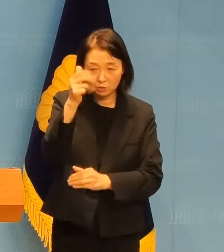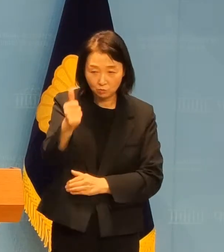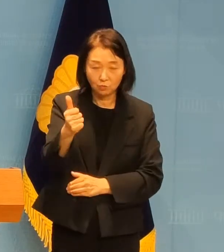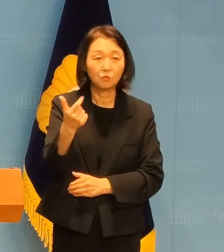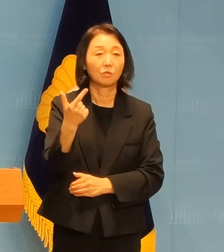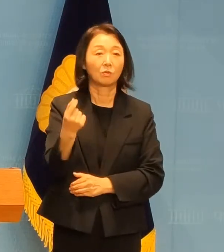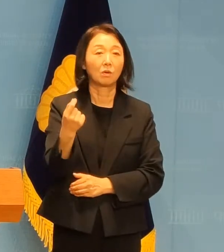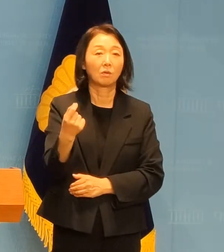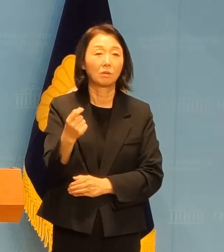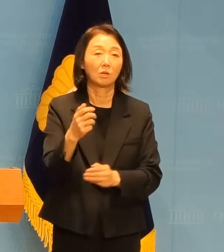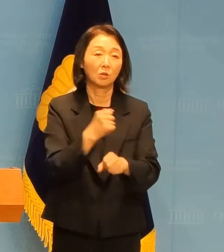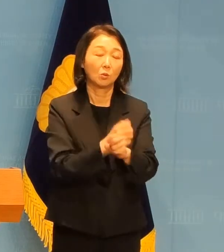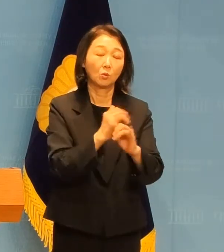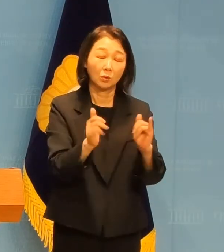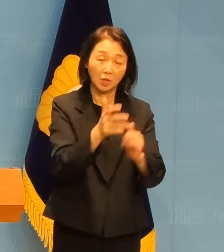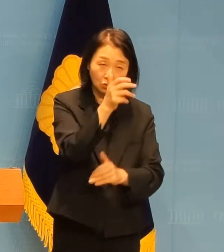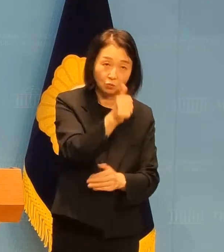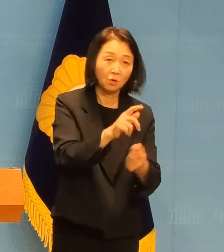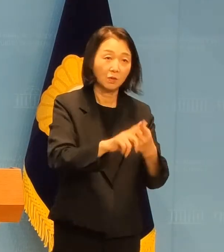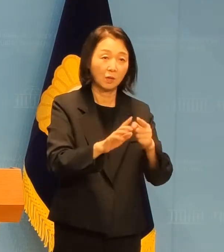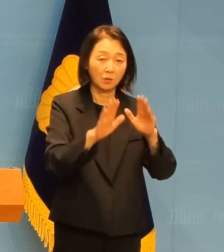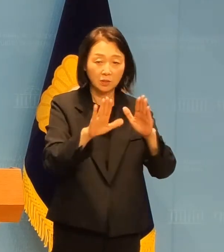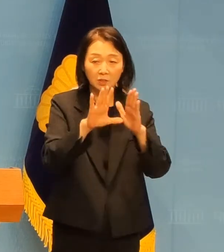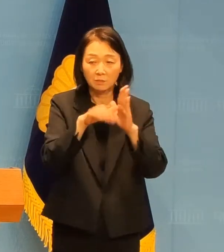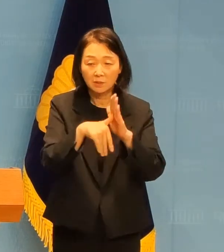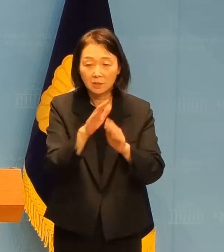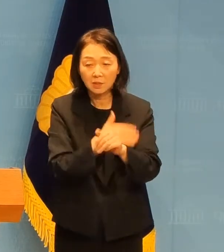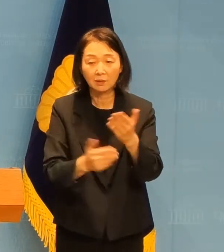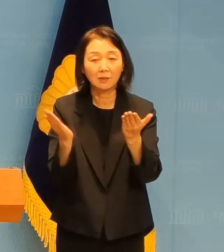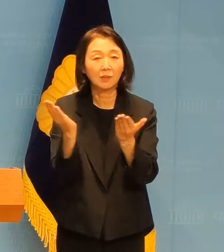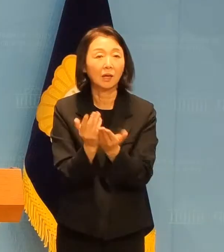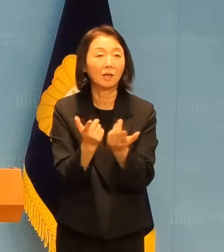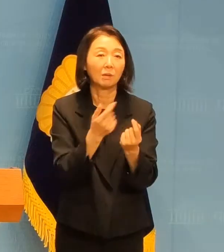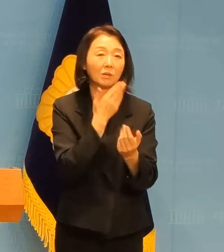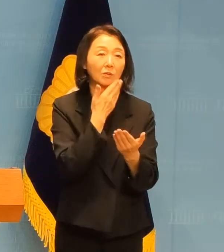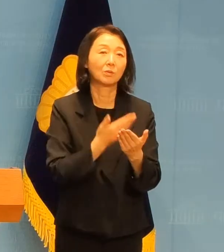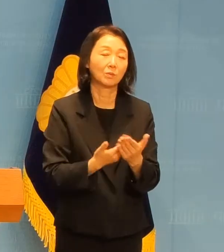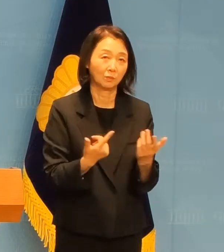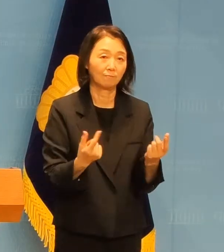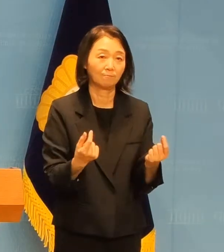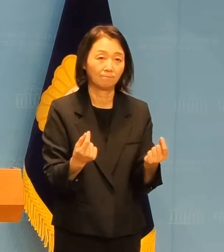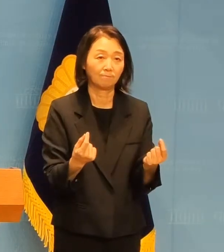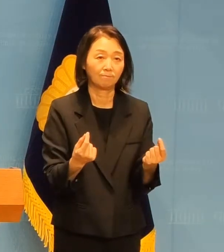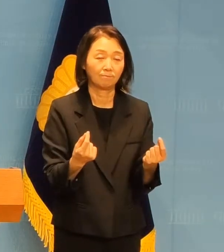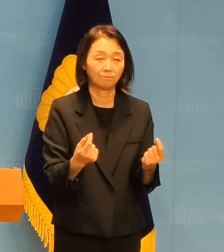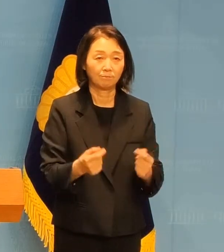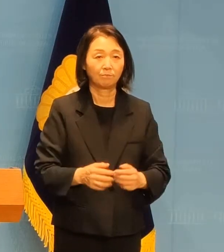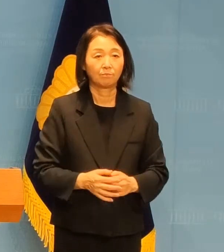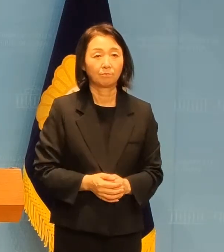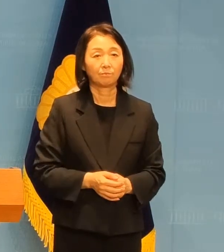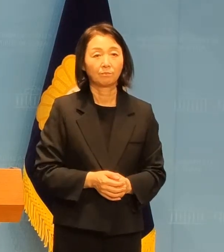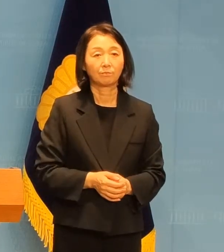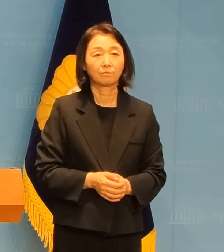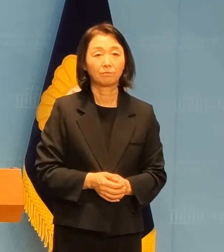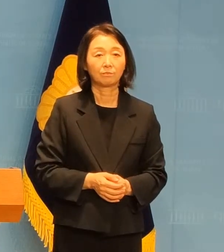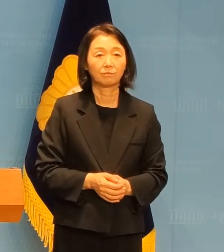그리고 노동자 주권이라는 시대 정신에도 부합하는 중요한 전진이라 할 것입니다.